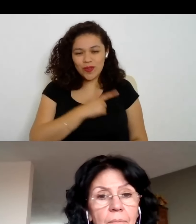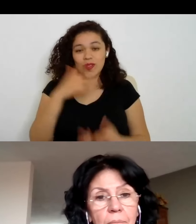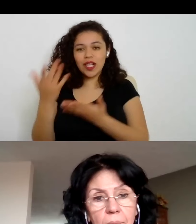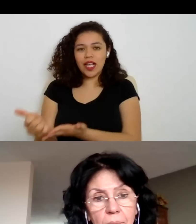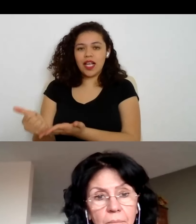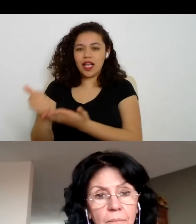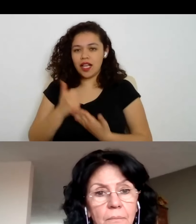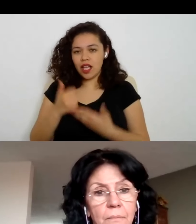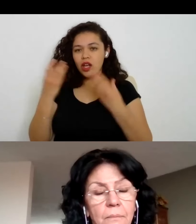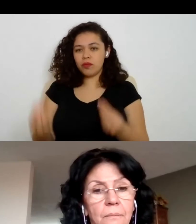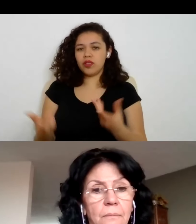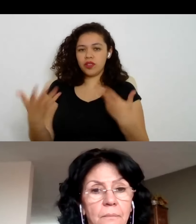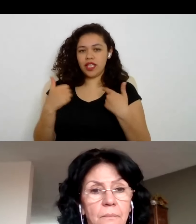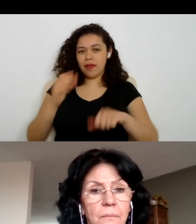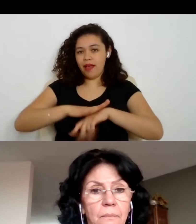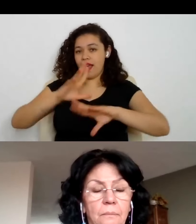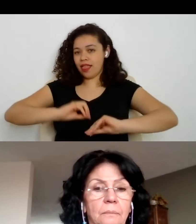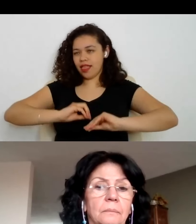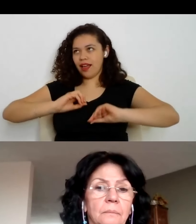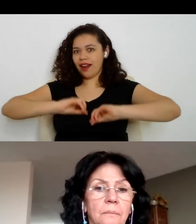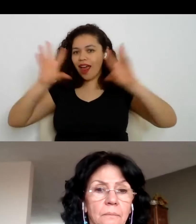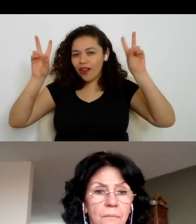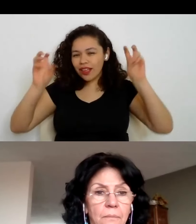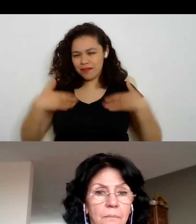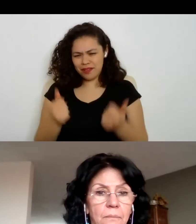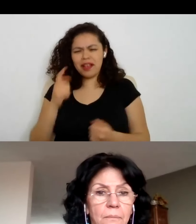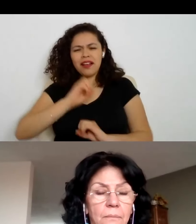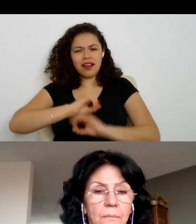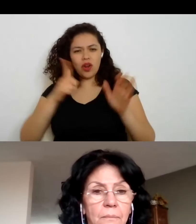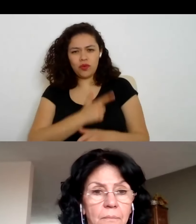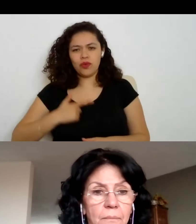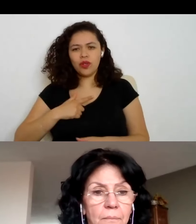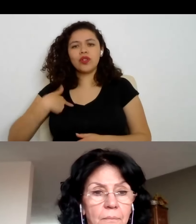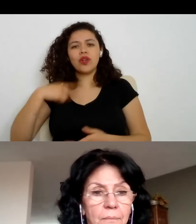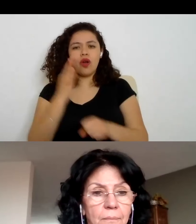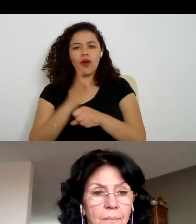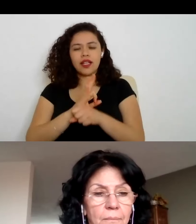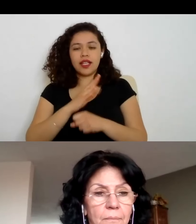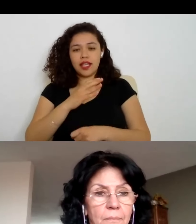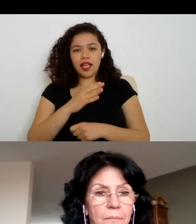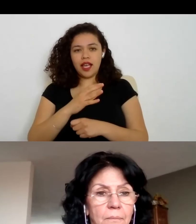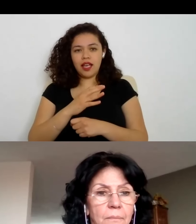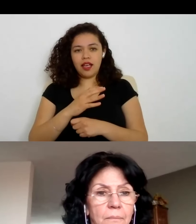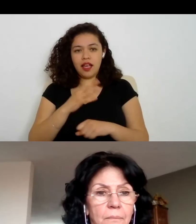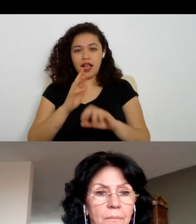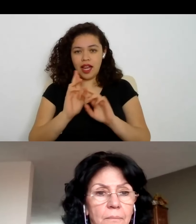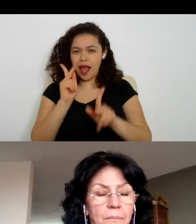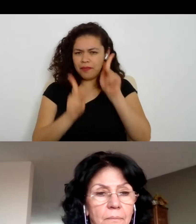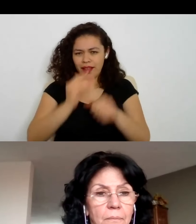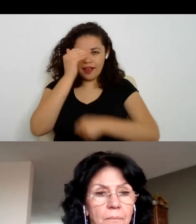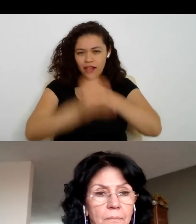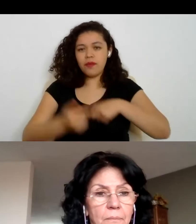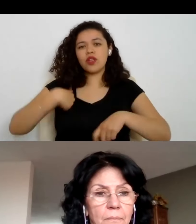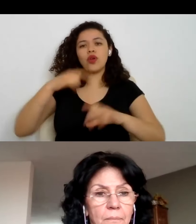les ayudó a entender un poquito más del tema. Y sí, claro, con mucho gusto te la mando ahorita terminando la plática, te la